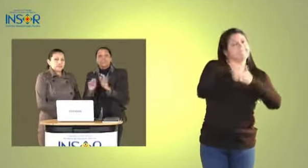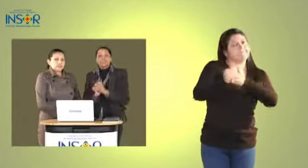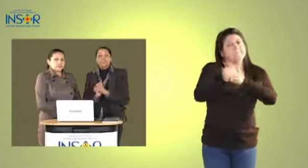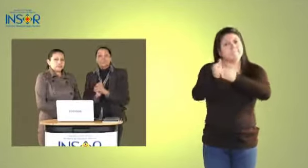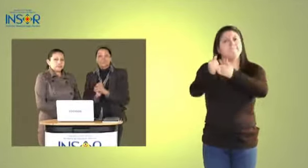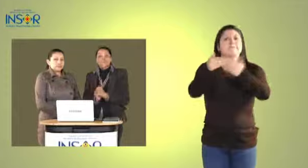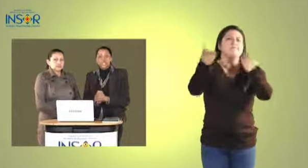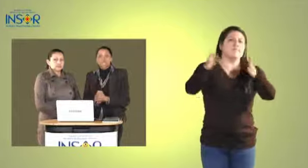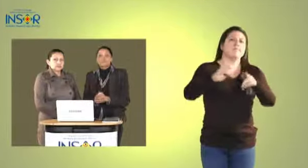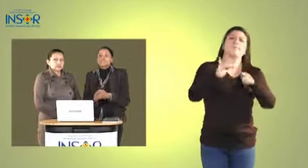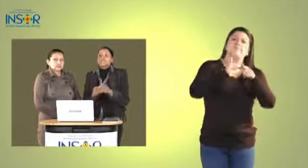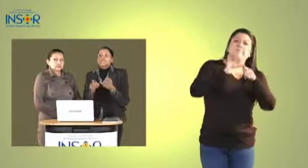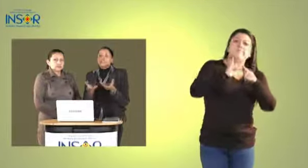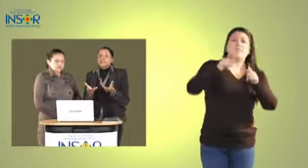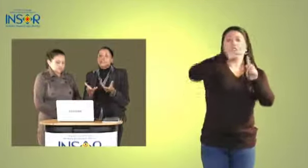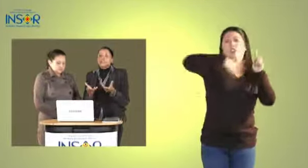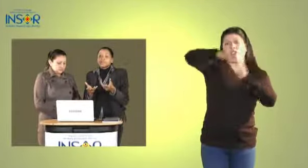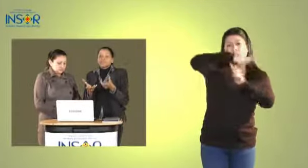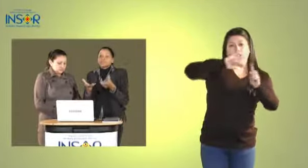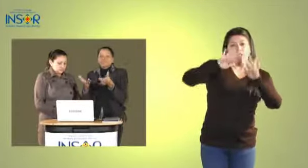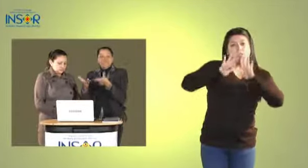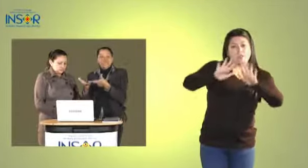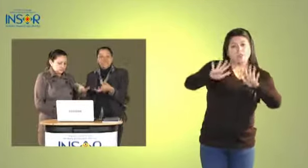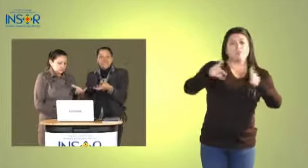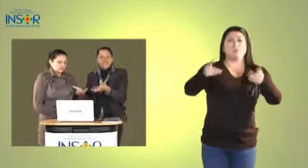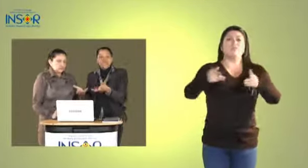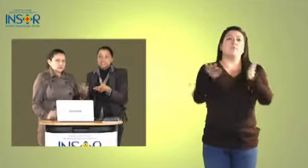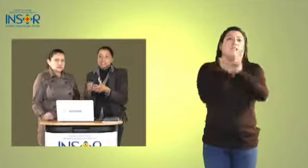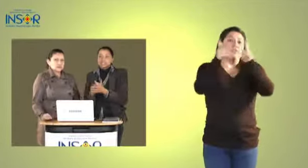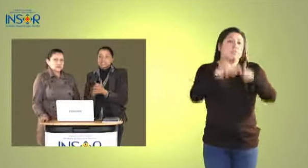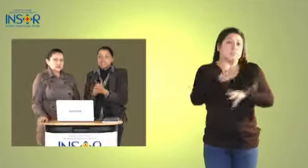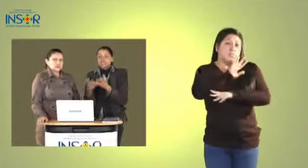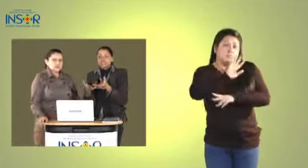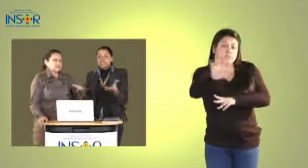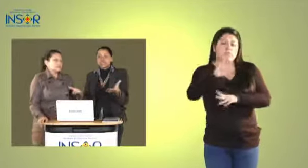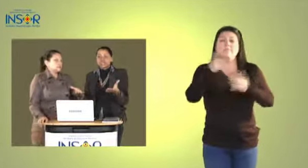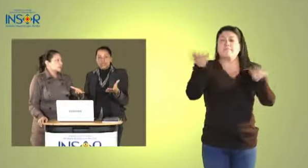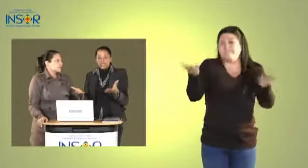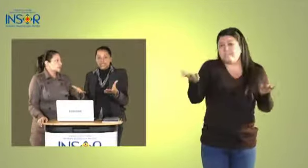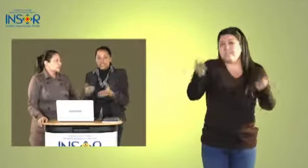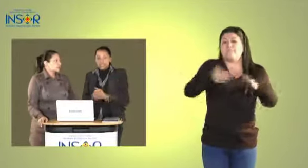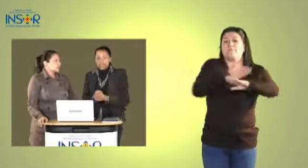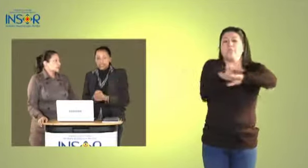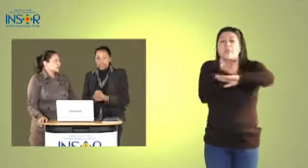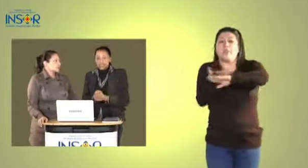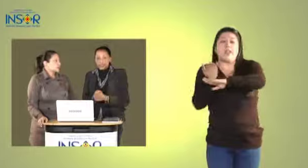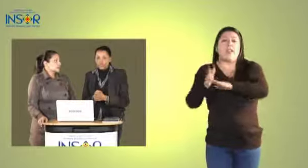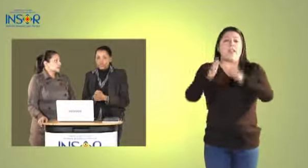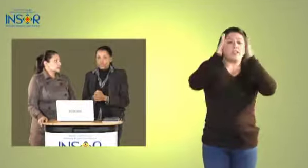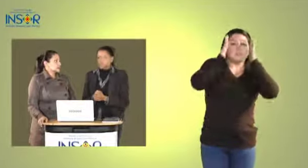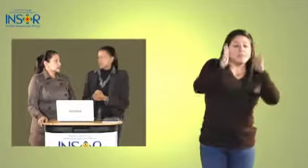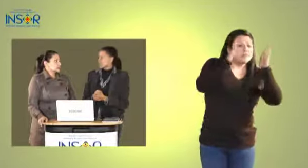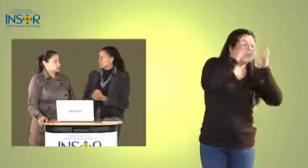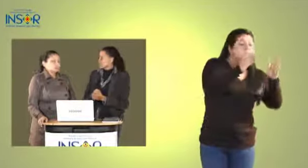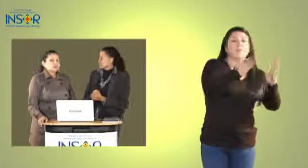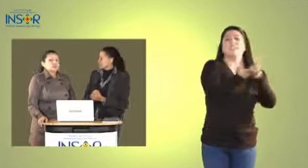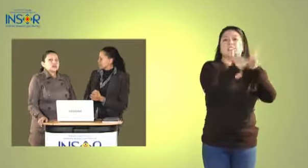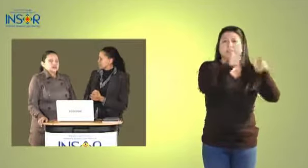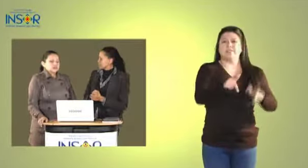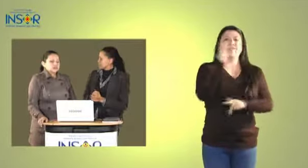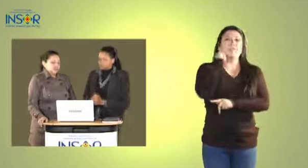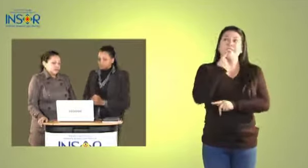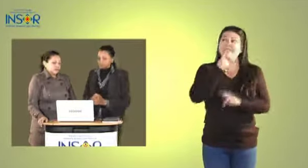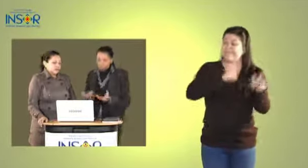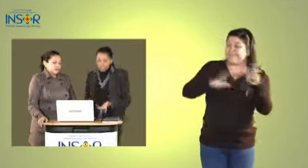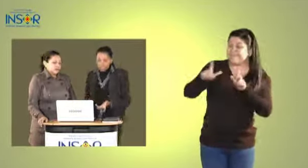en práctica su contexto, con sus estudiantes, en las diferentes propuestas de atención que tienen con los estudiantes sordos. ¿Vale,